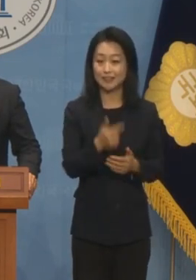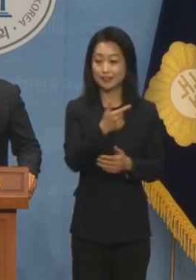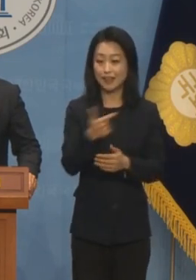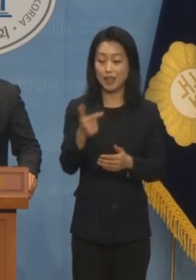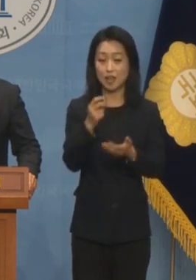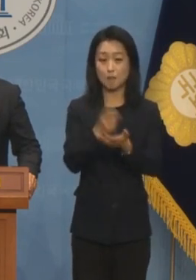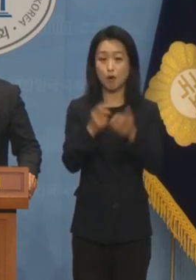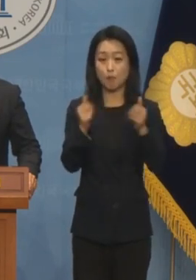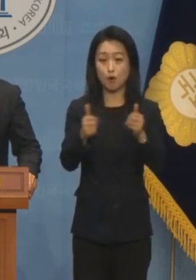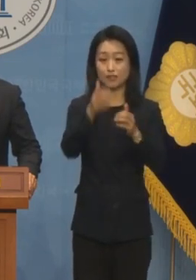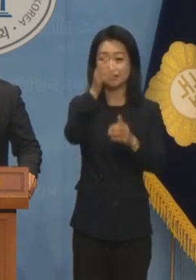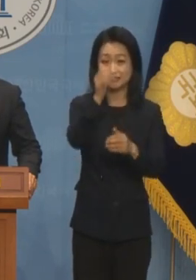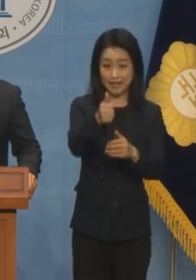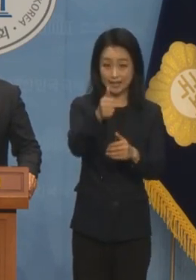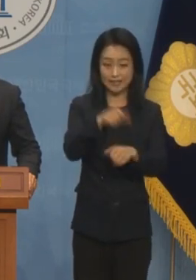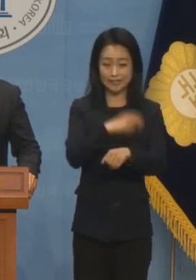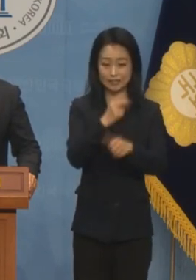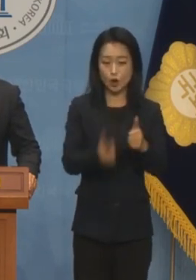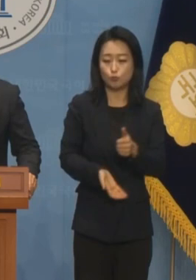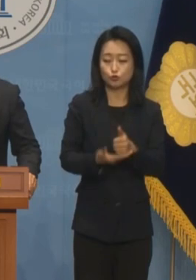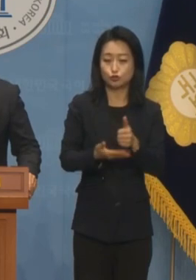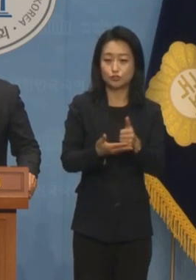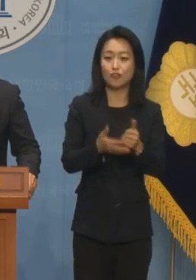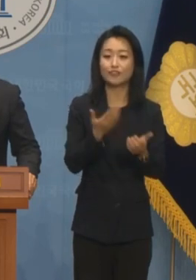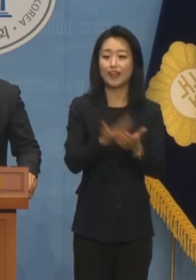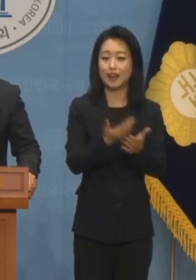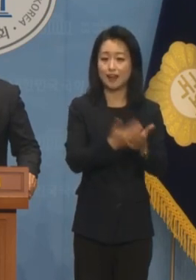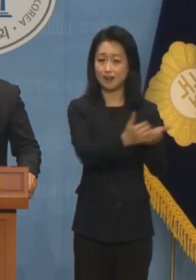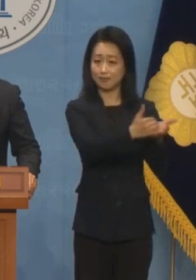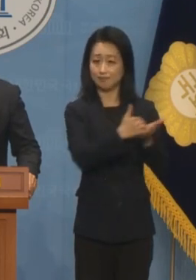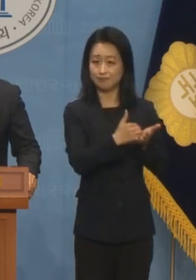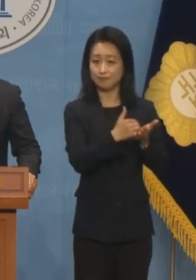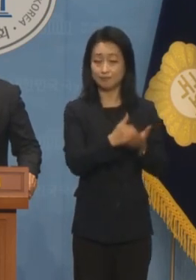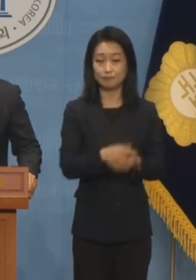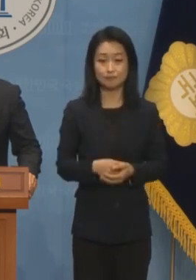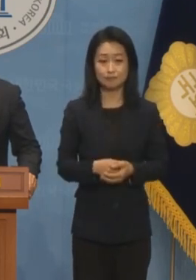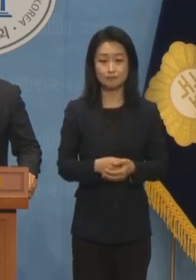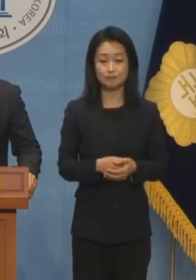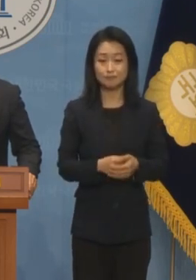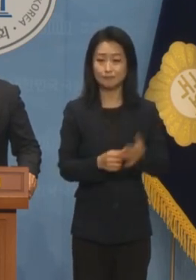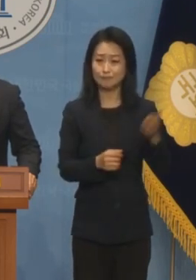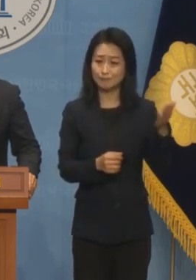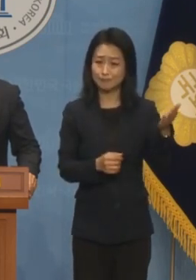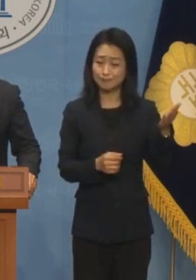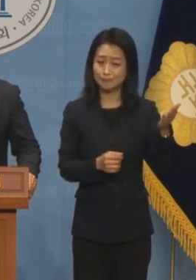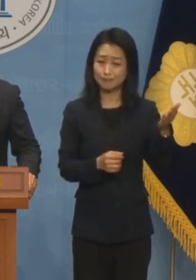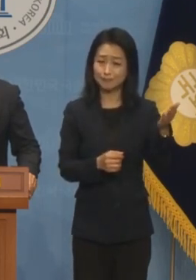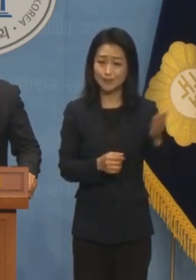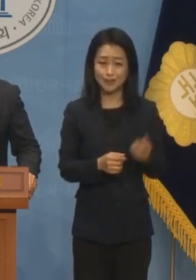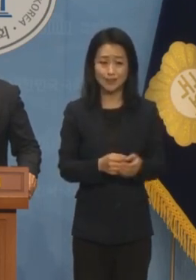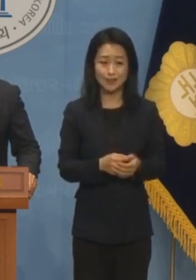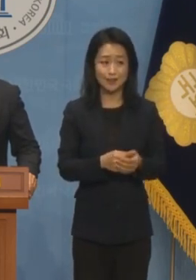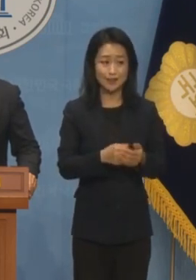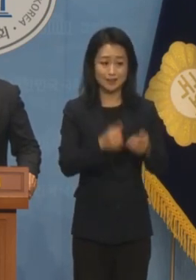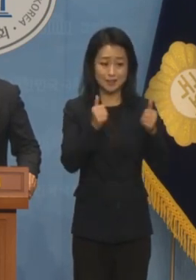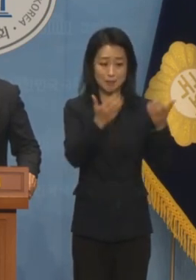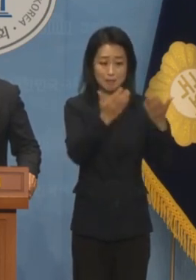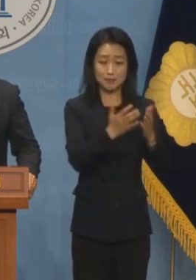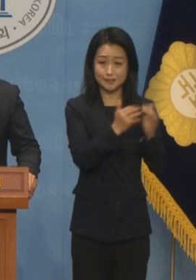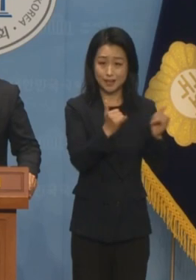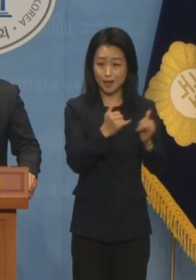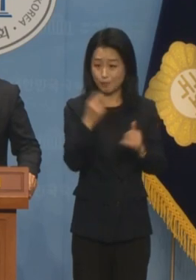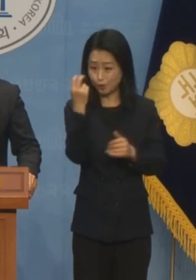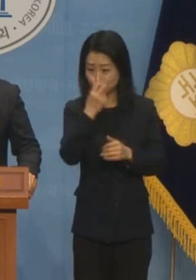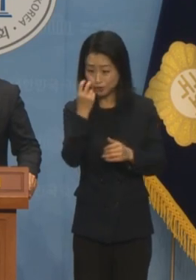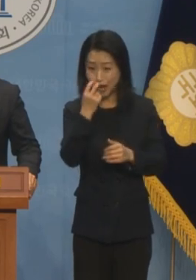추천한다는 무리한 조건을 달았습니다. 판결을 내리는 사람이 수사할 사람을 고르자는 겁니다.